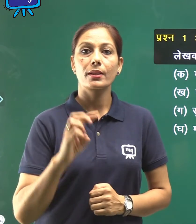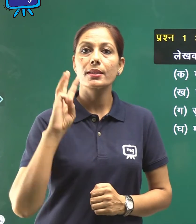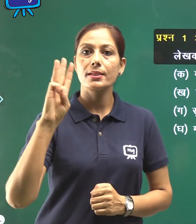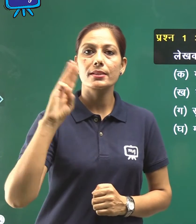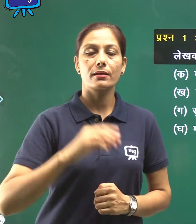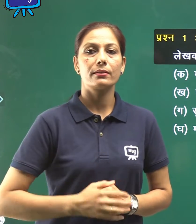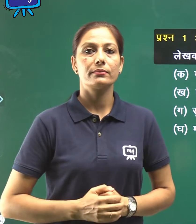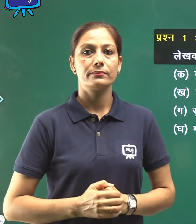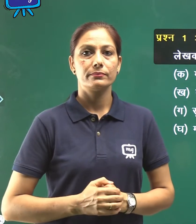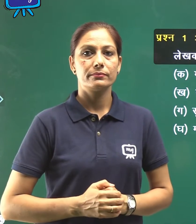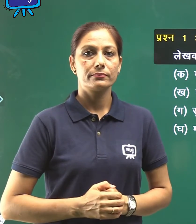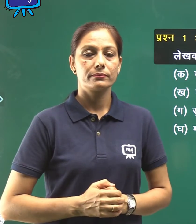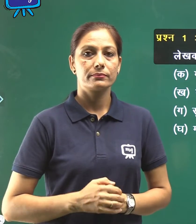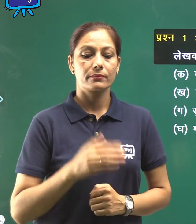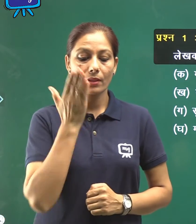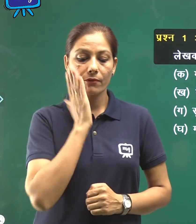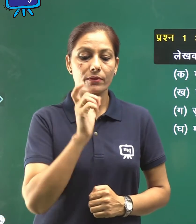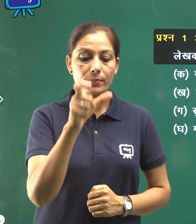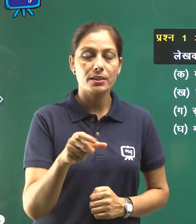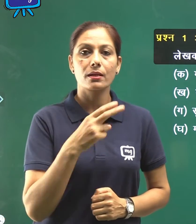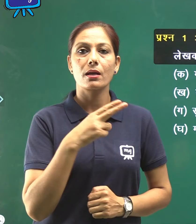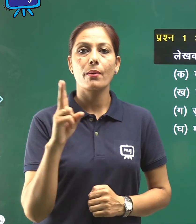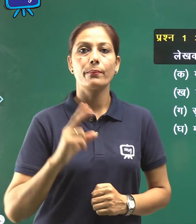तीसरा सुमित्रानंदन पंत,